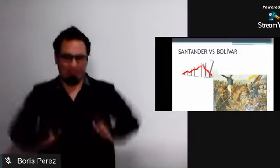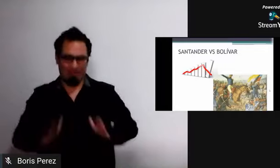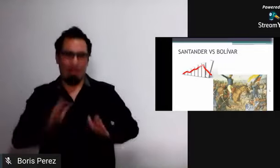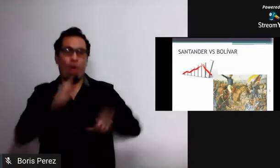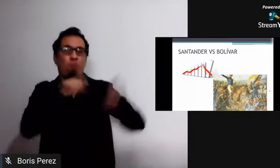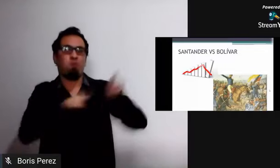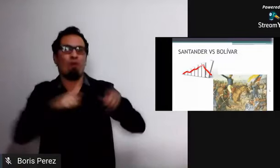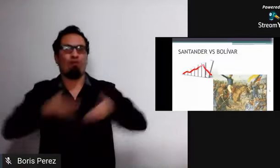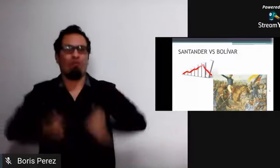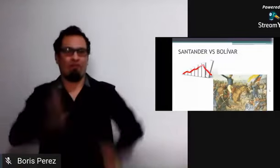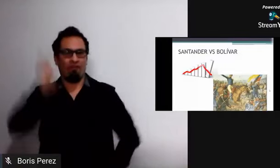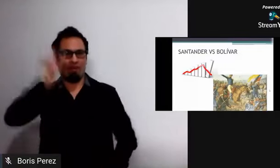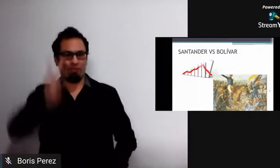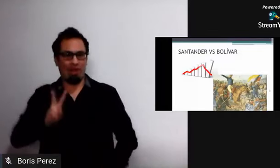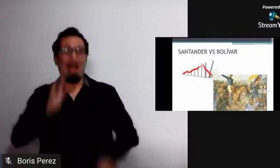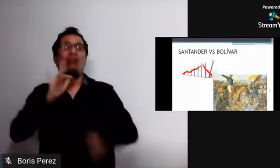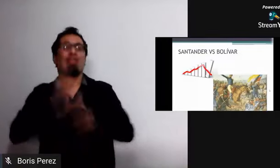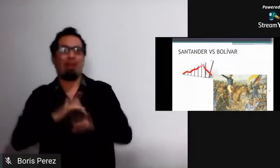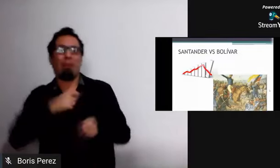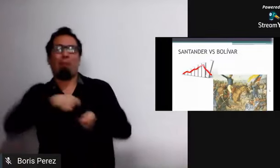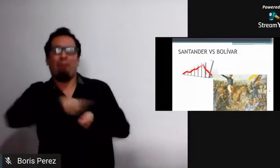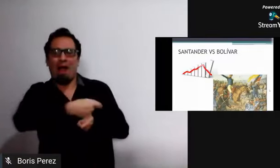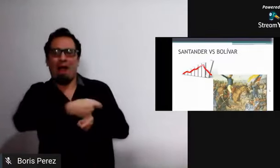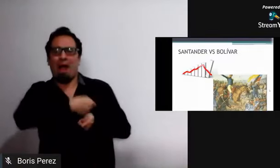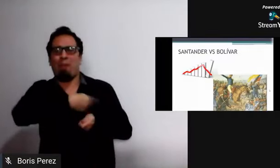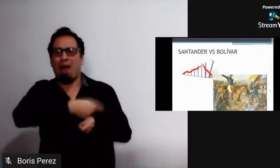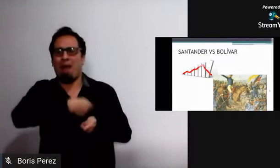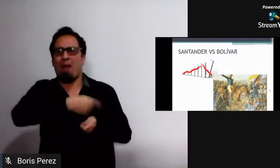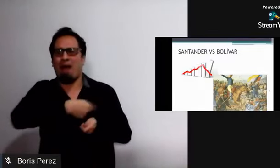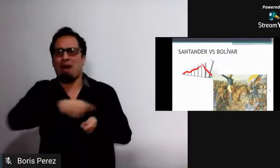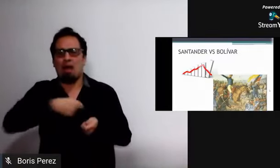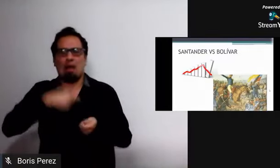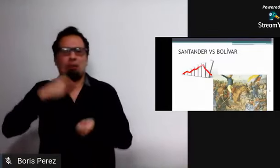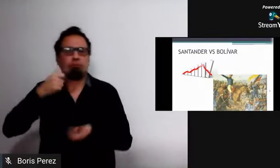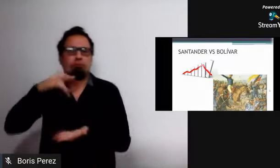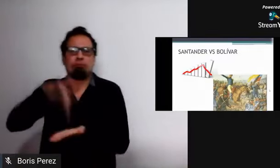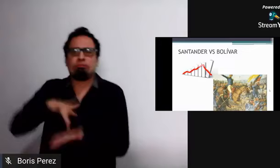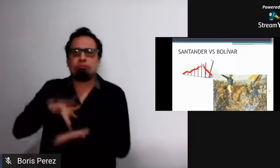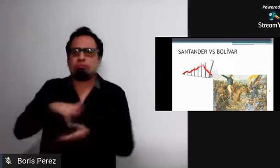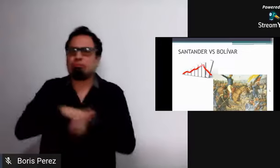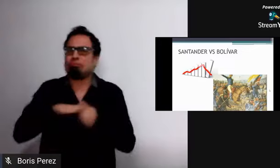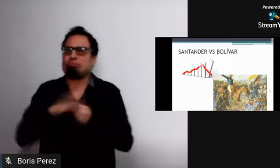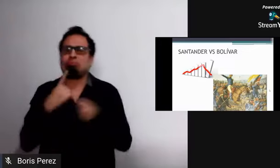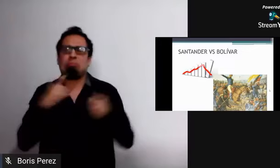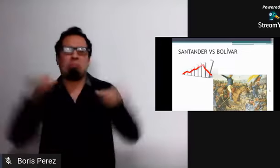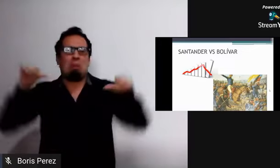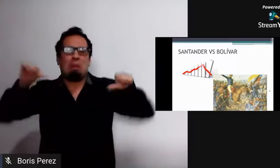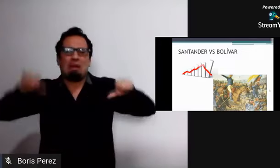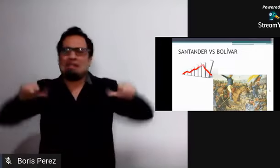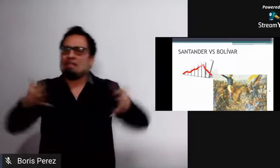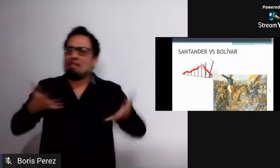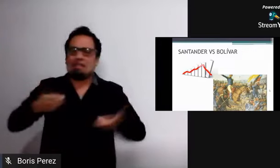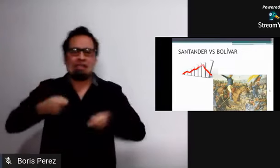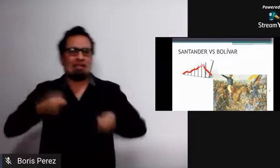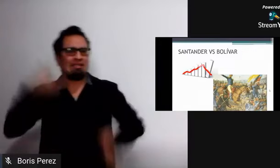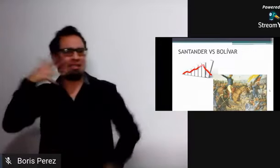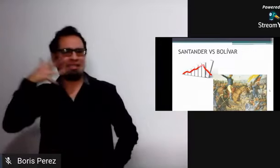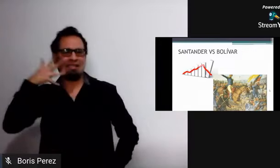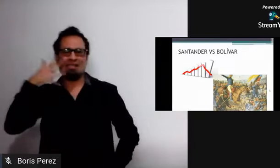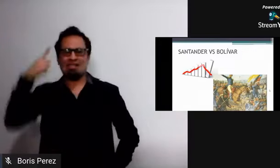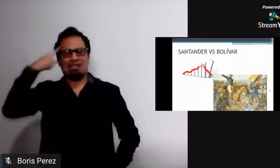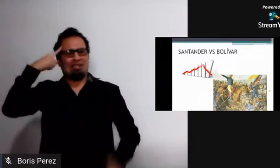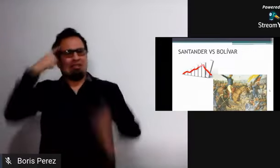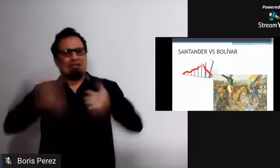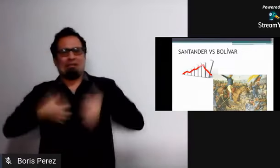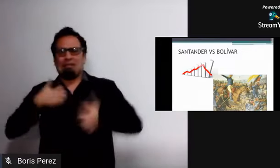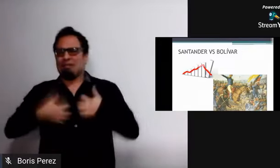y enfrentar el vicepresidente de la República de Colombia encargado en ese entonces, que era Francisco de Paula Santander. En medio de